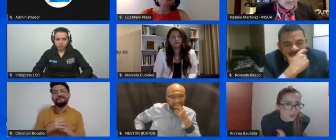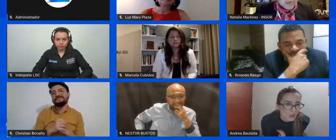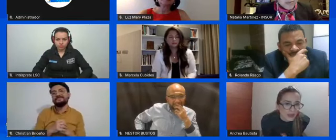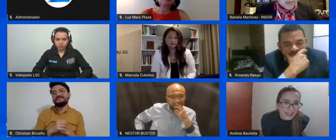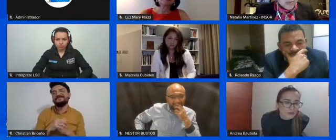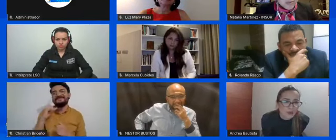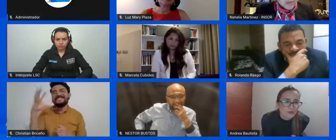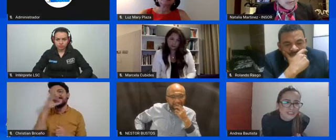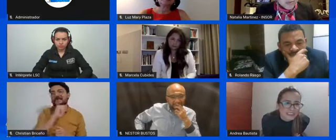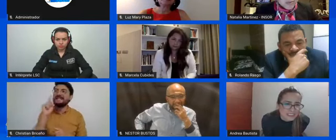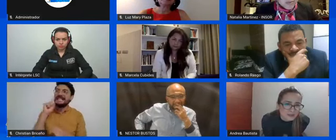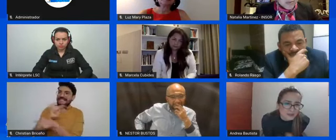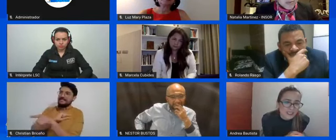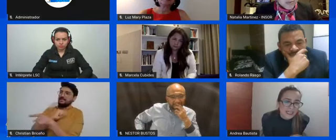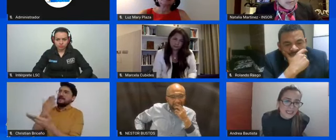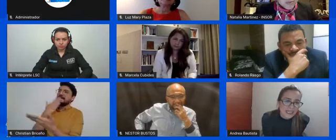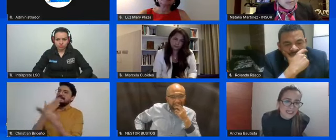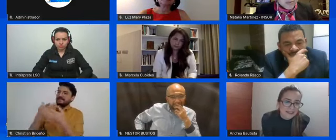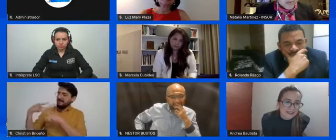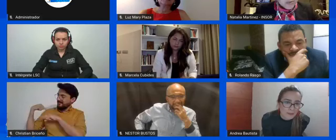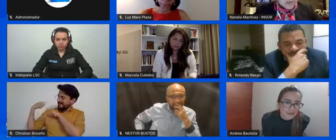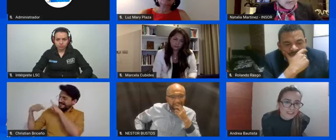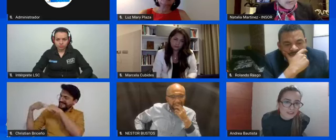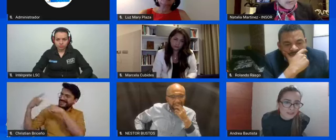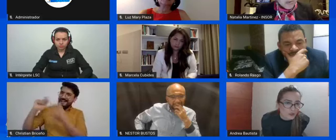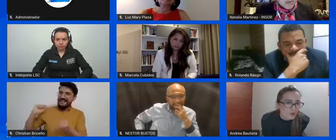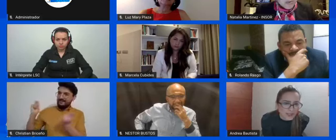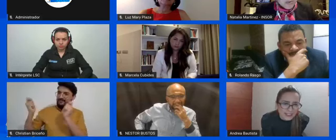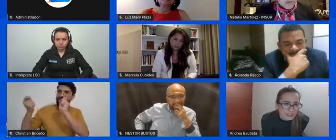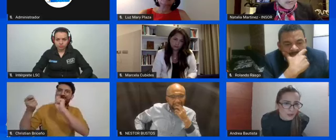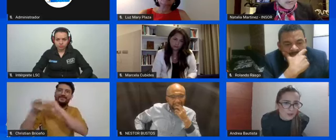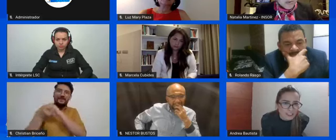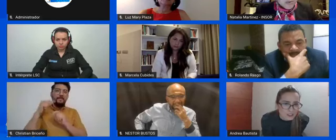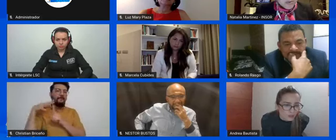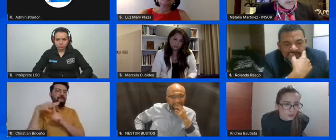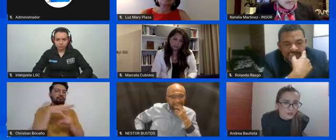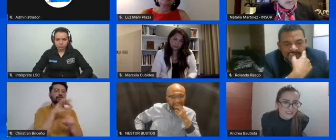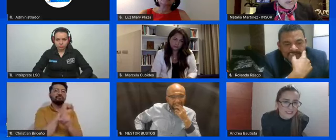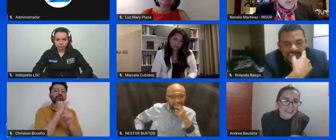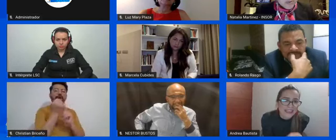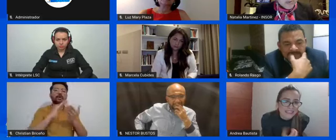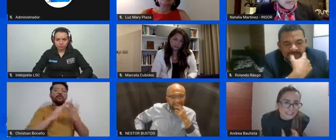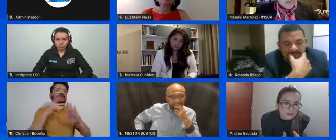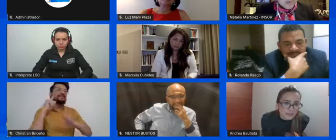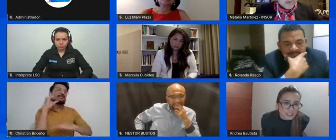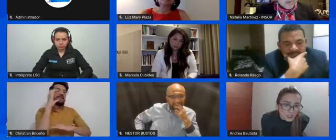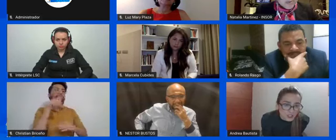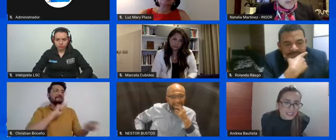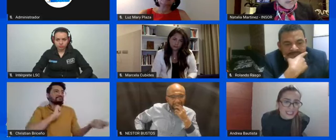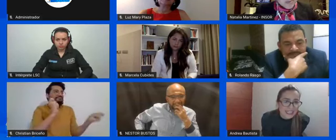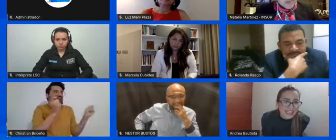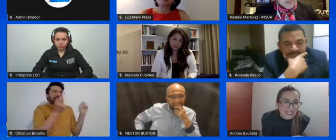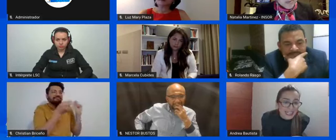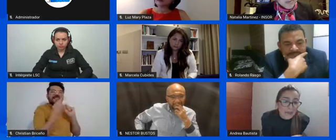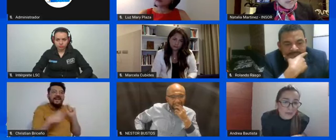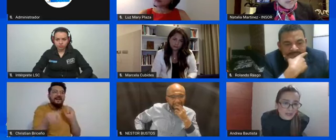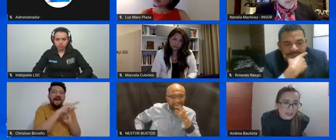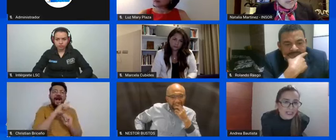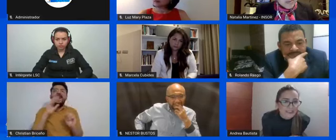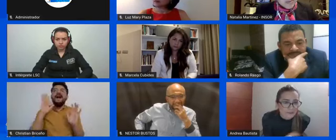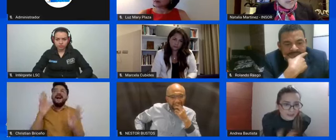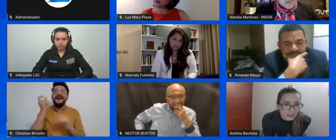ámbito laboral, bueno, en muchísimos temas. Entonces estoy muy agradecido por el INSOR, por toda esa transformación que